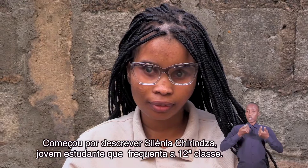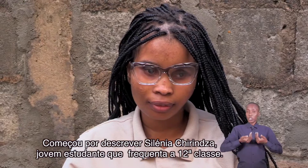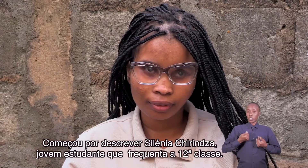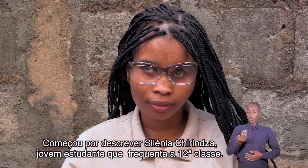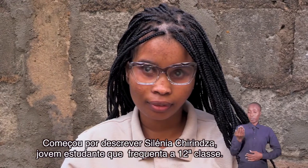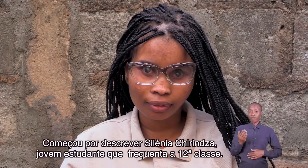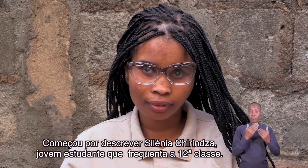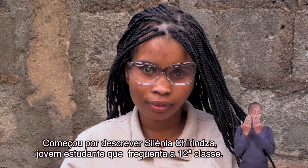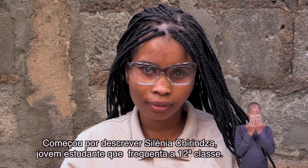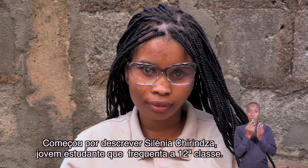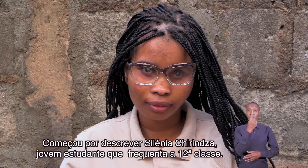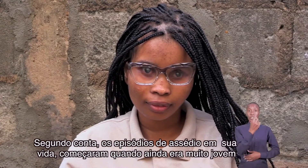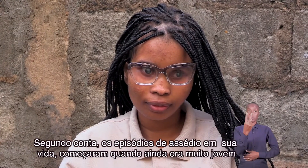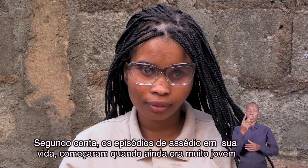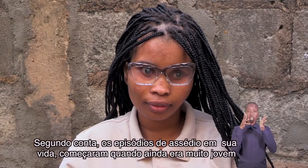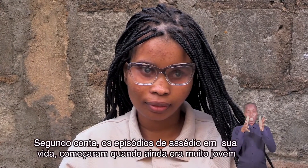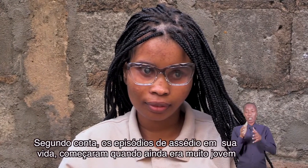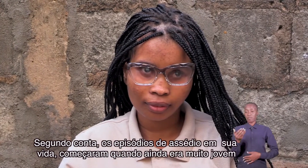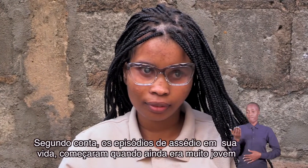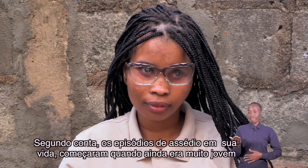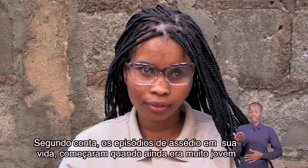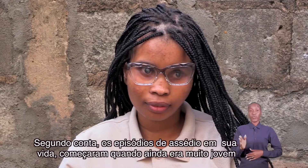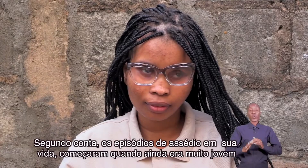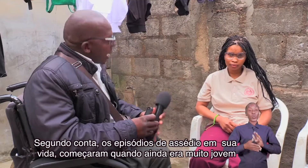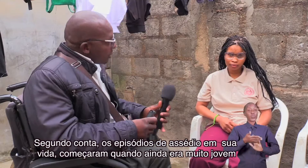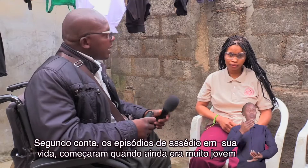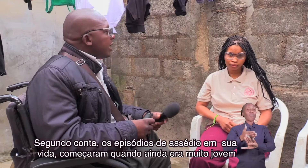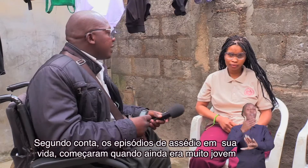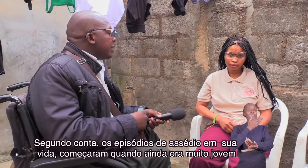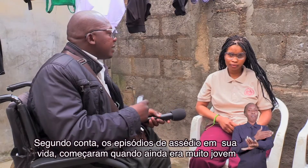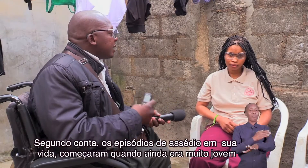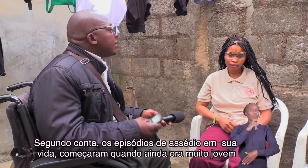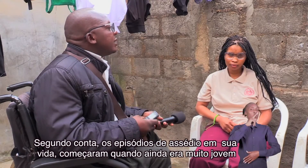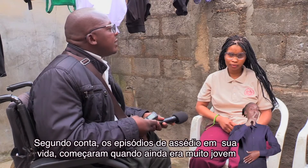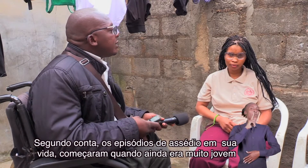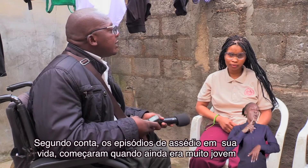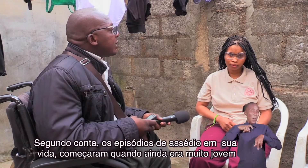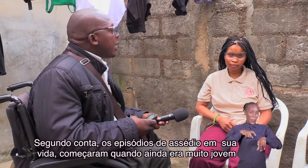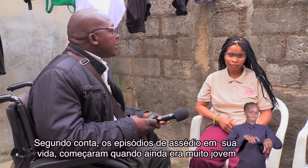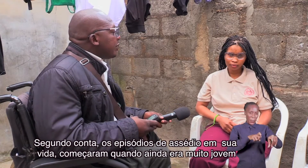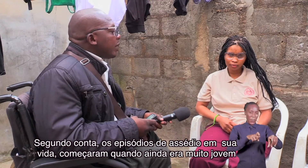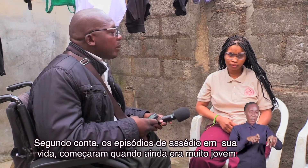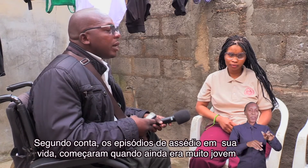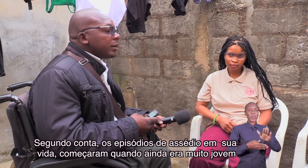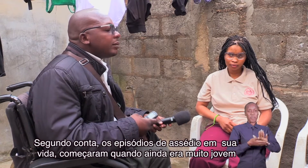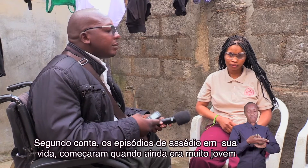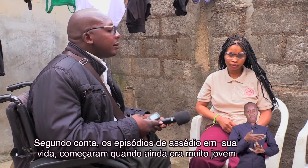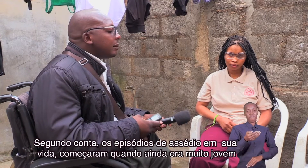a 12ª classe. Segundo conta, os episódios de assédio em sua vida começaram quando